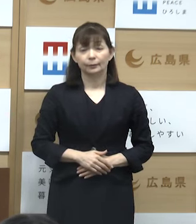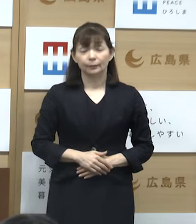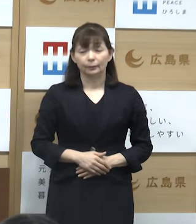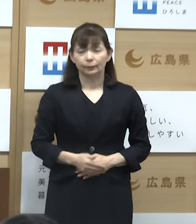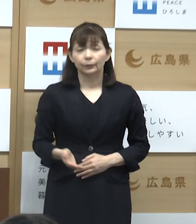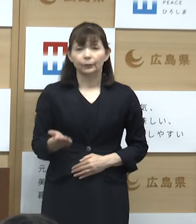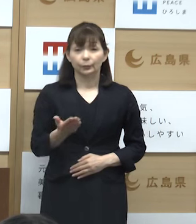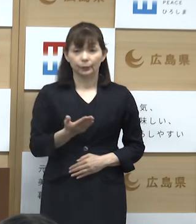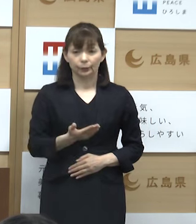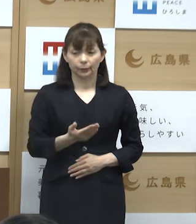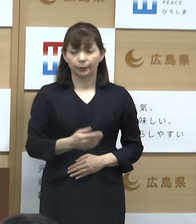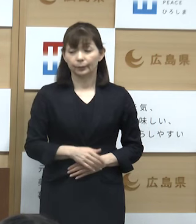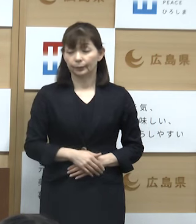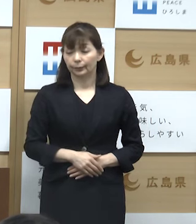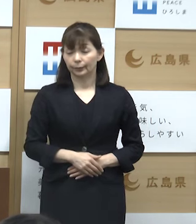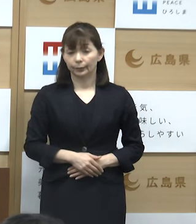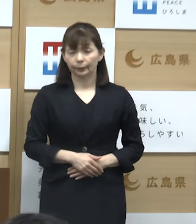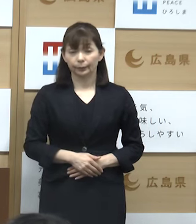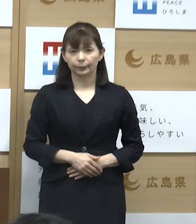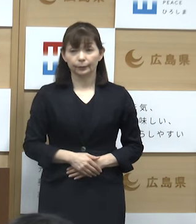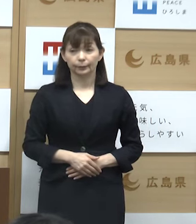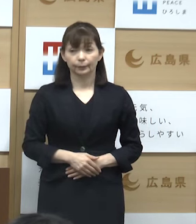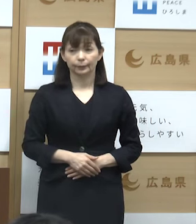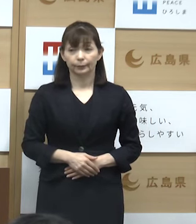続きまして、